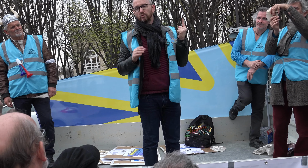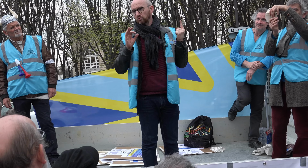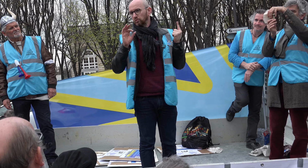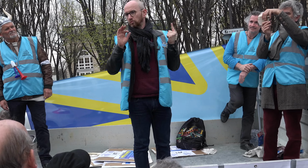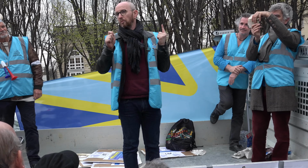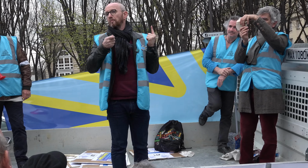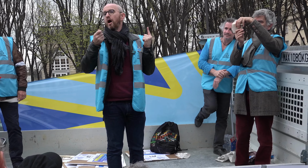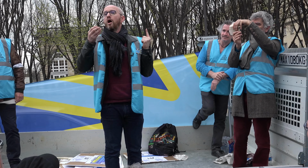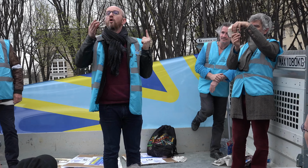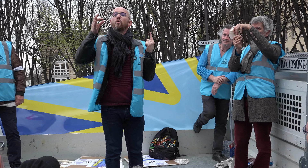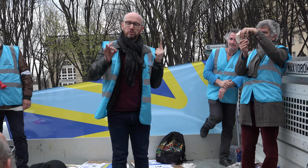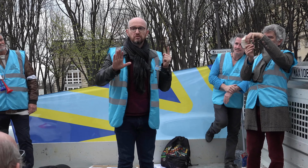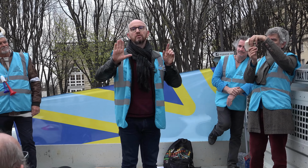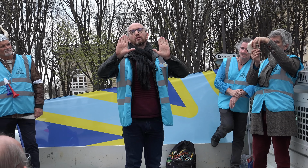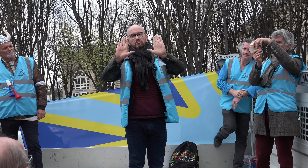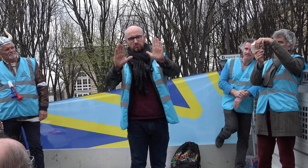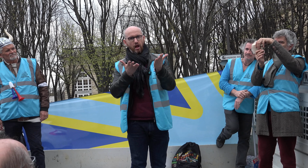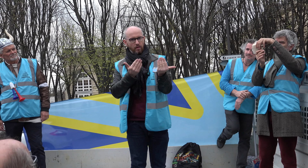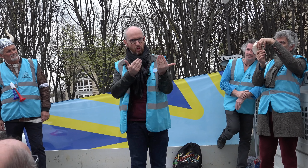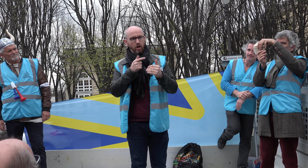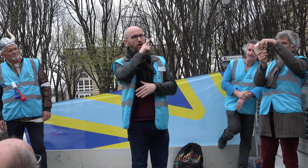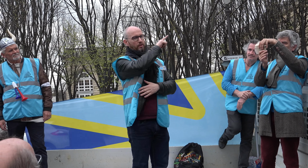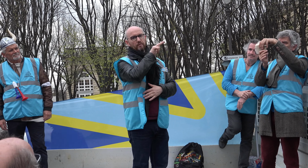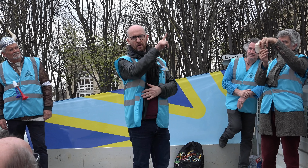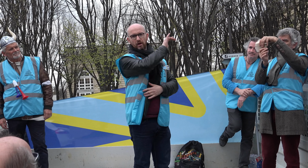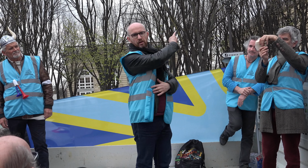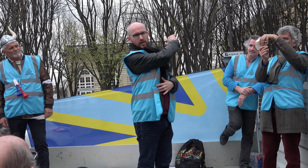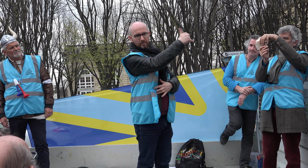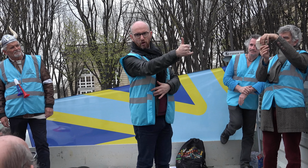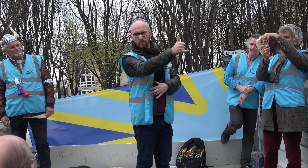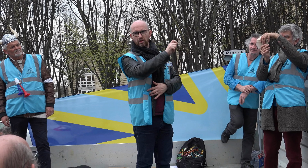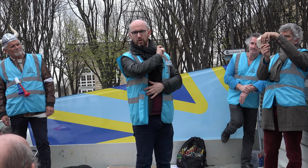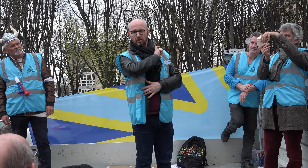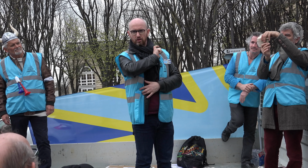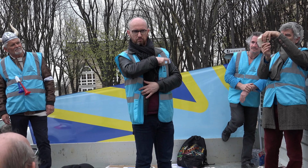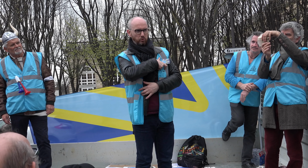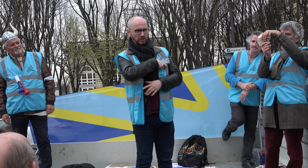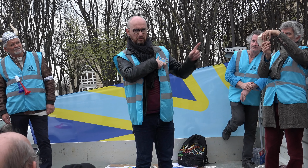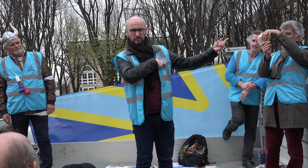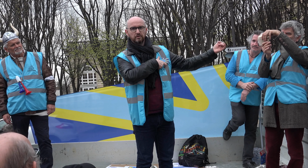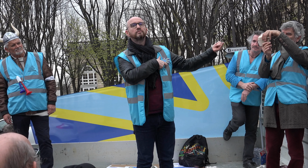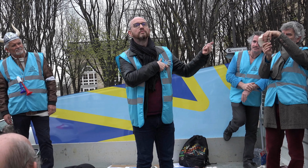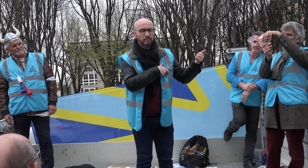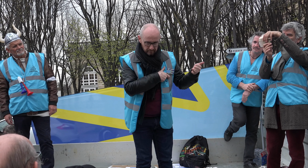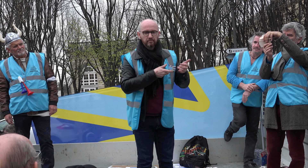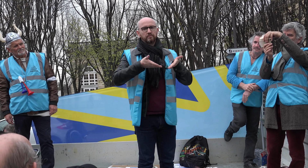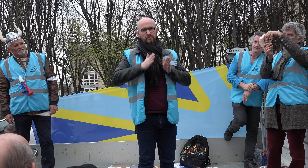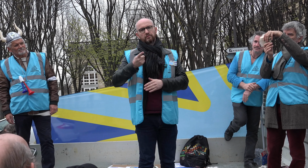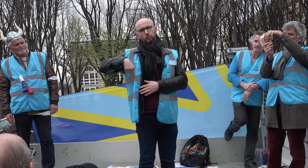il est revenu et il nous a dit que il fallait attendre qu'on l'appelle pour savoir